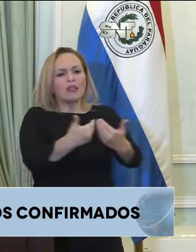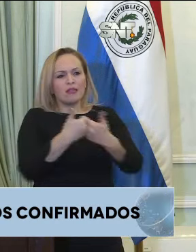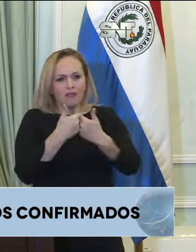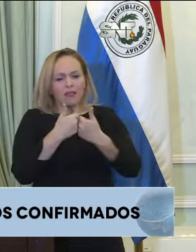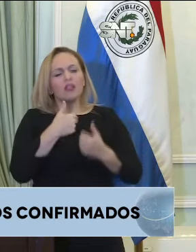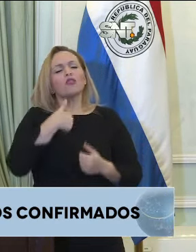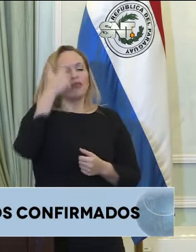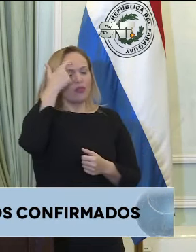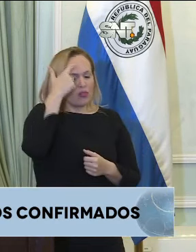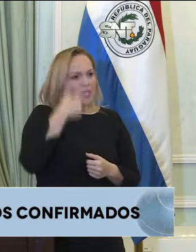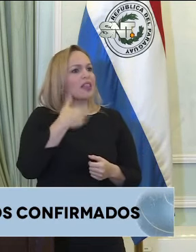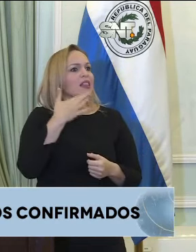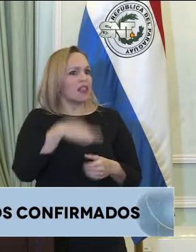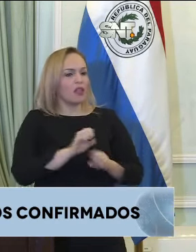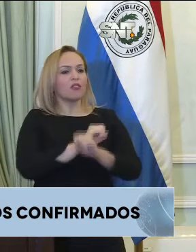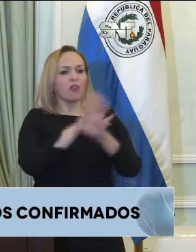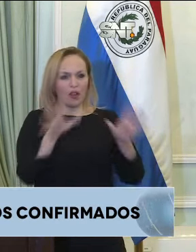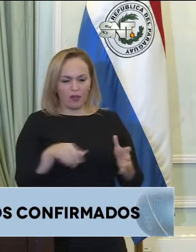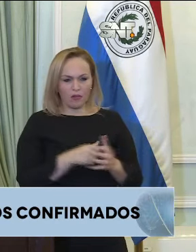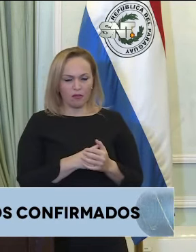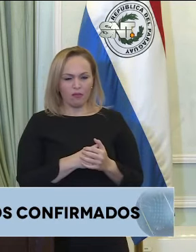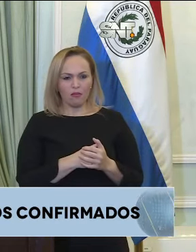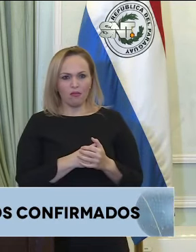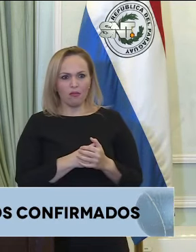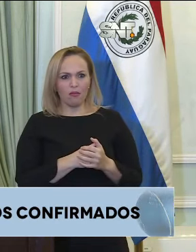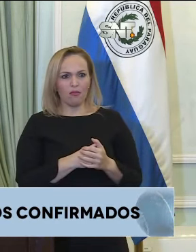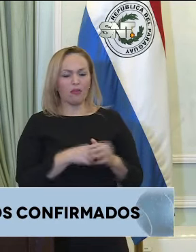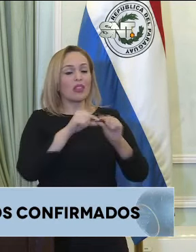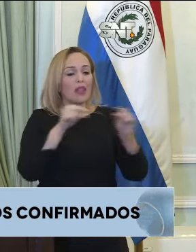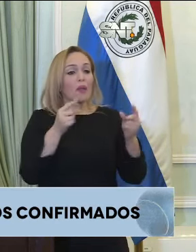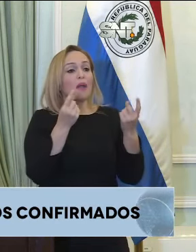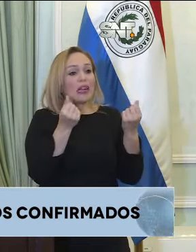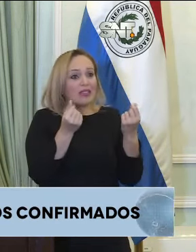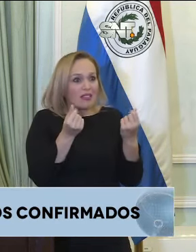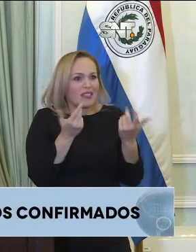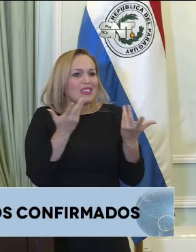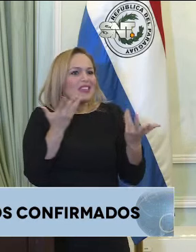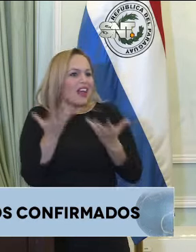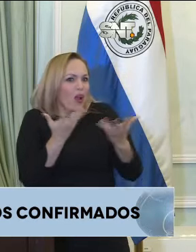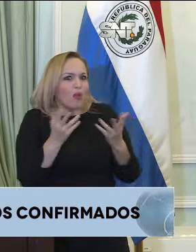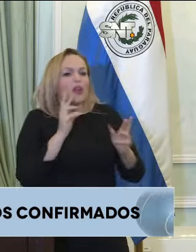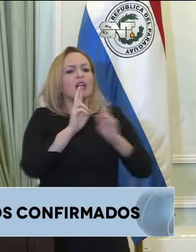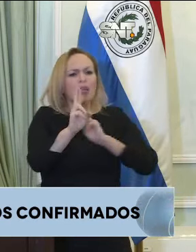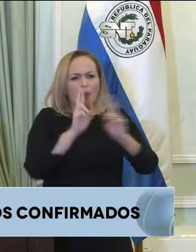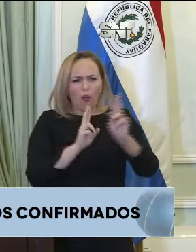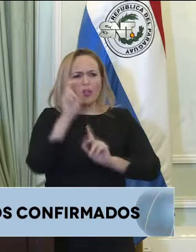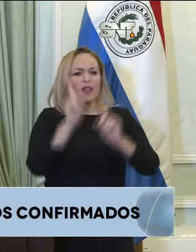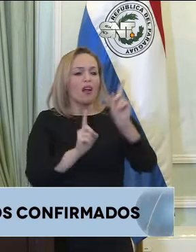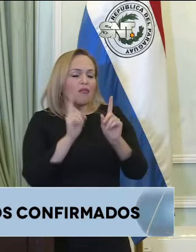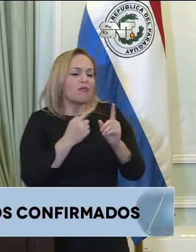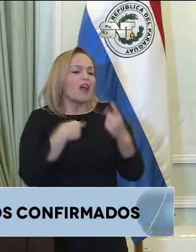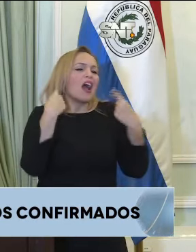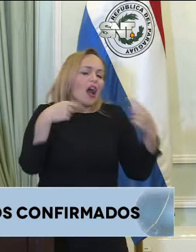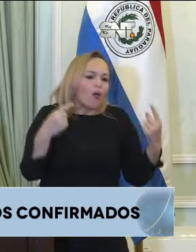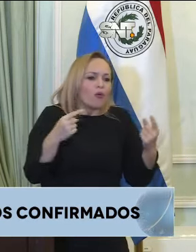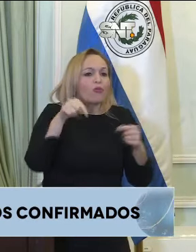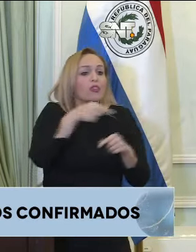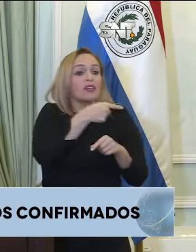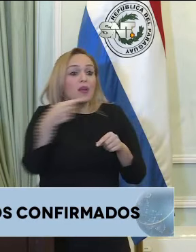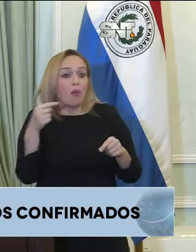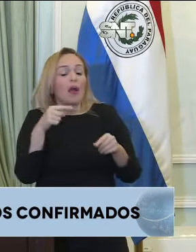que van a venir con relación al movimiento económico. Algunas respuestas hemos dado, muchas otras vendrán.